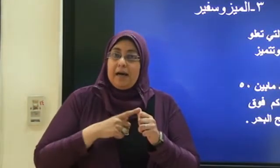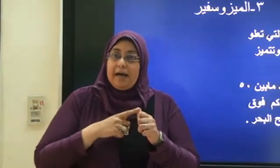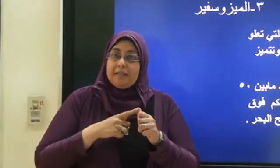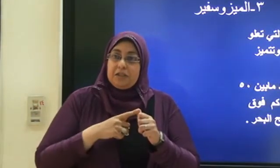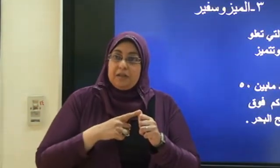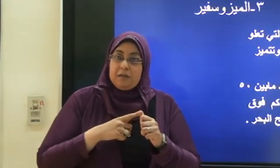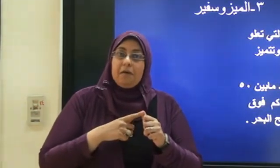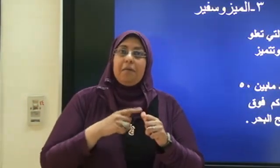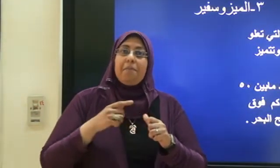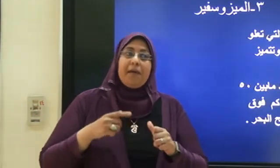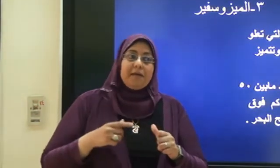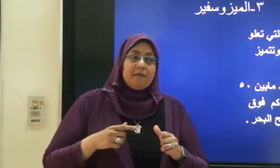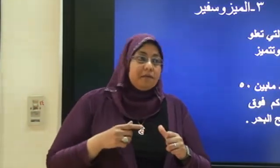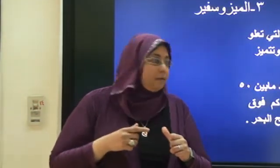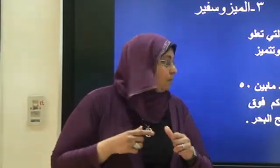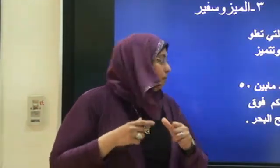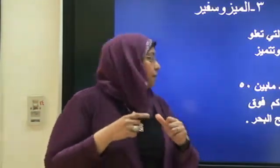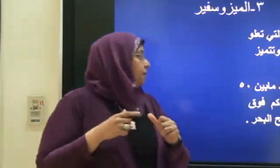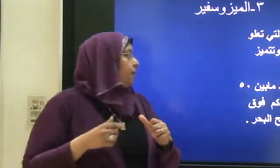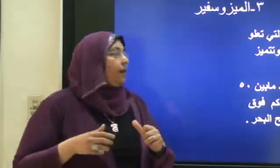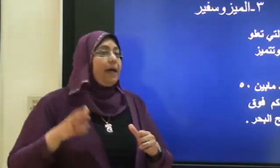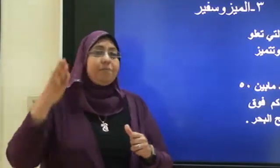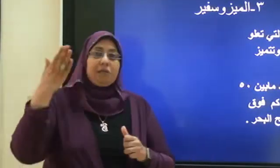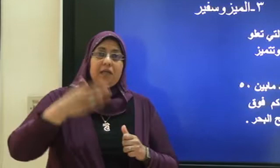بيبدأ عندي من